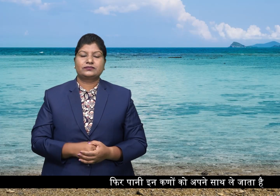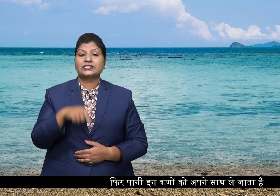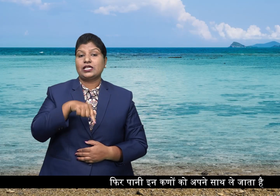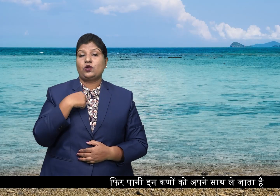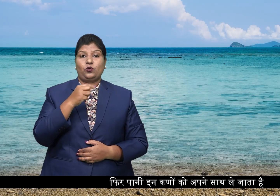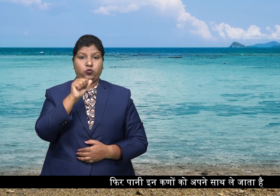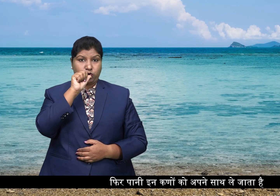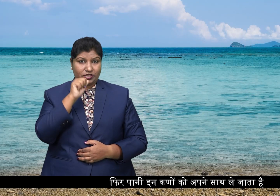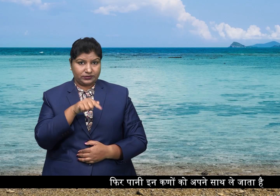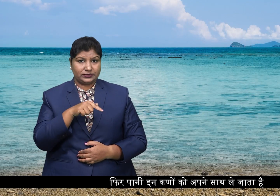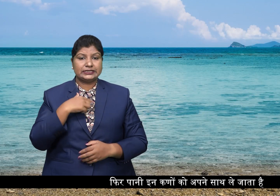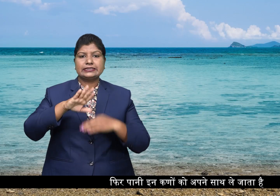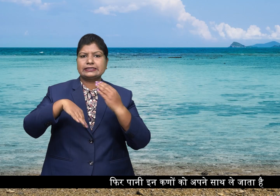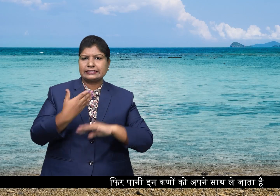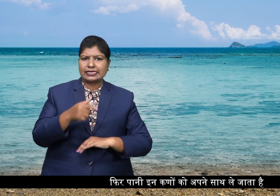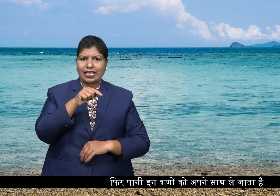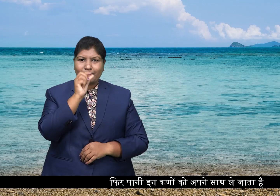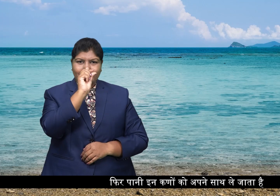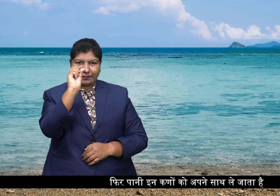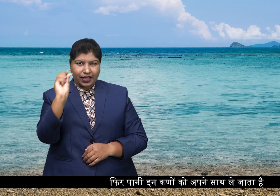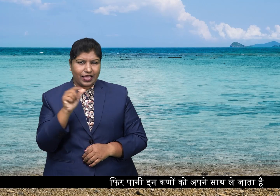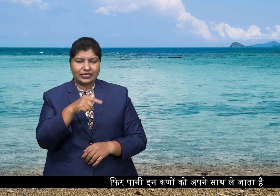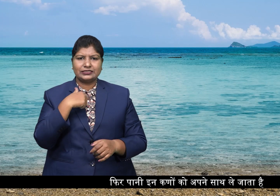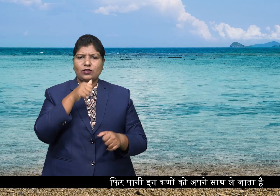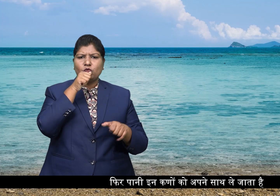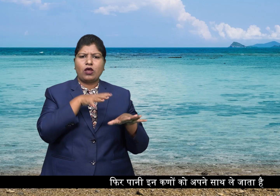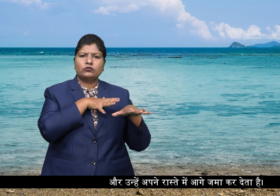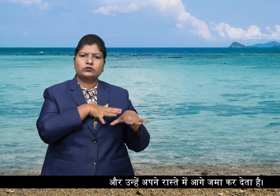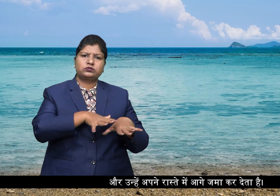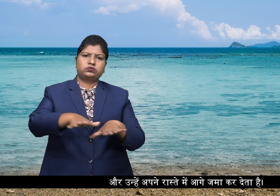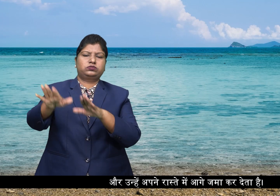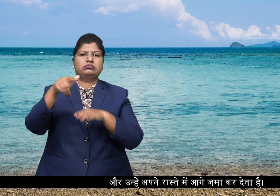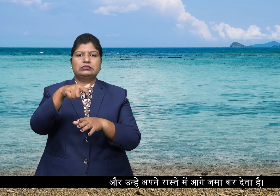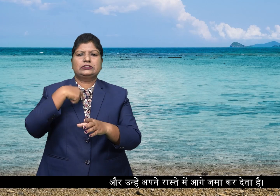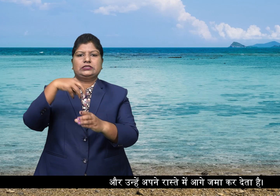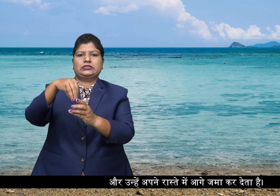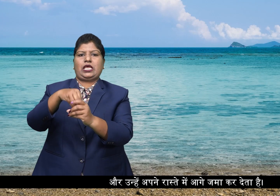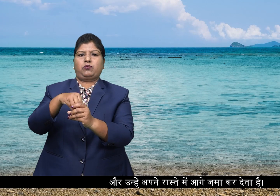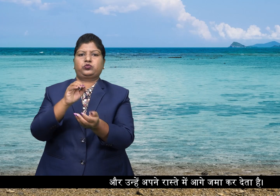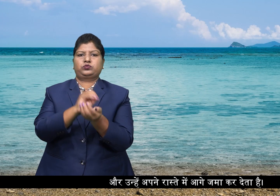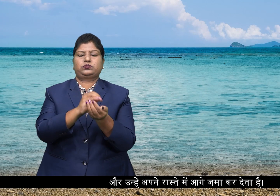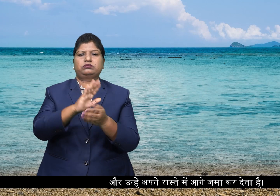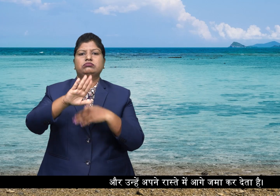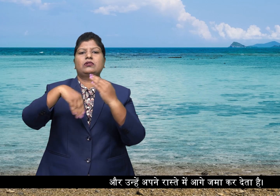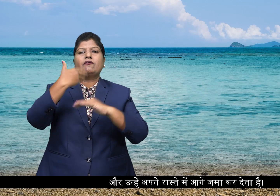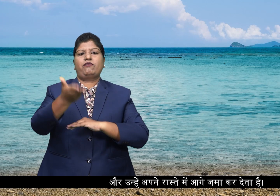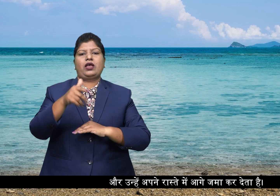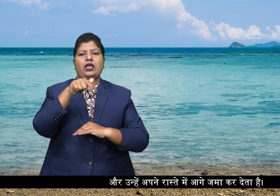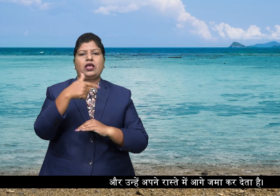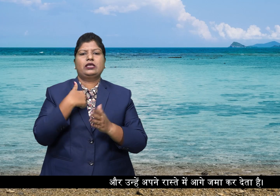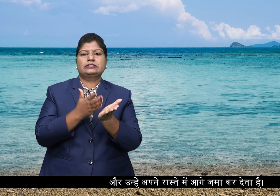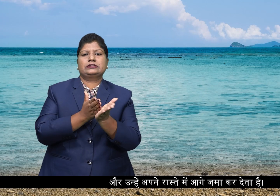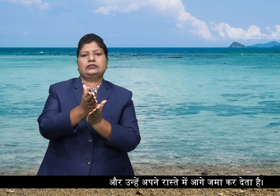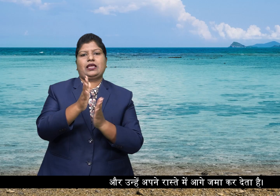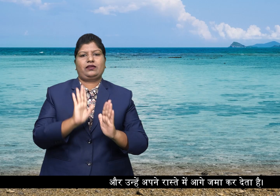फिर पानी इन कणों को अपने साथ ले जाता है और उन्हें अपने रास्ते में आगे जमा कर देता है।